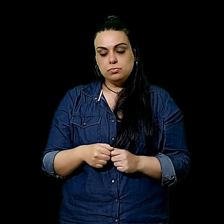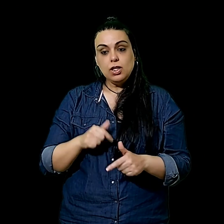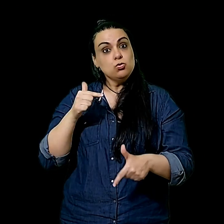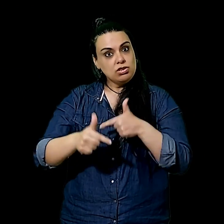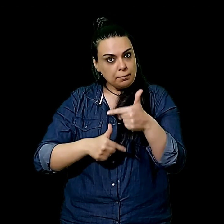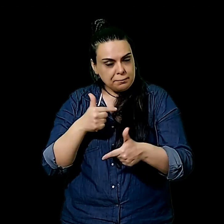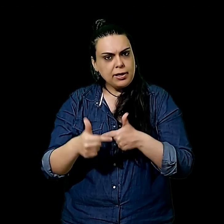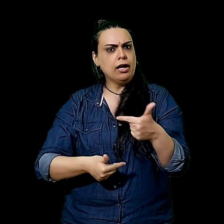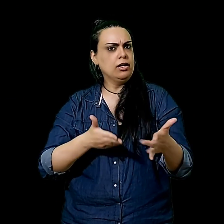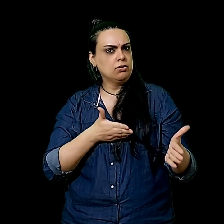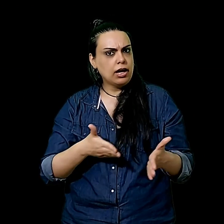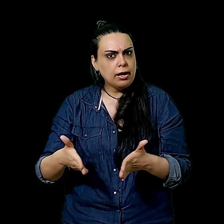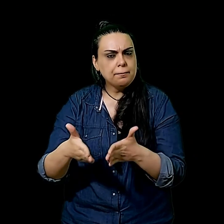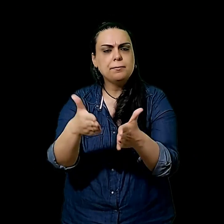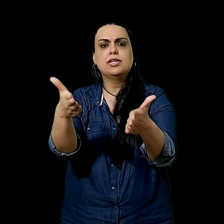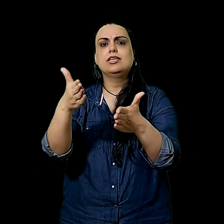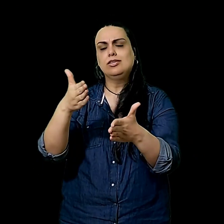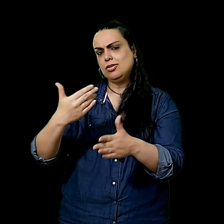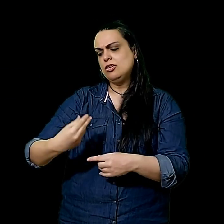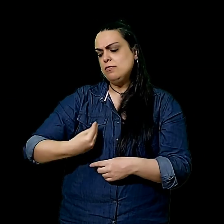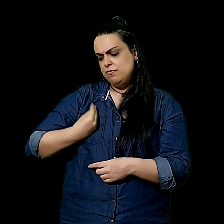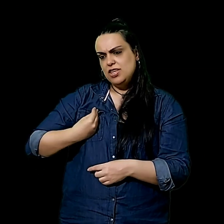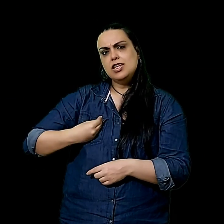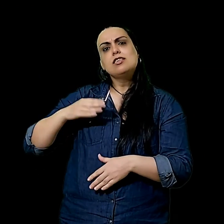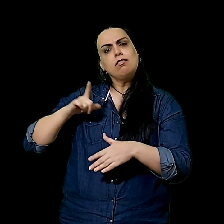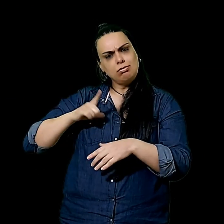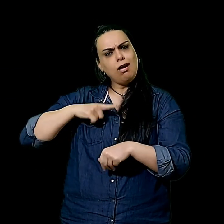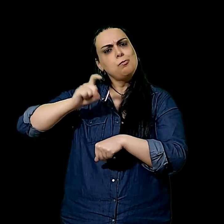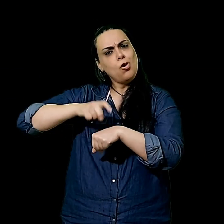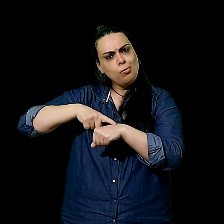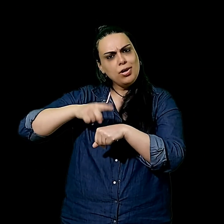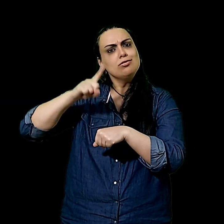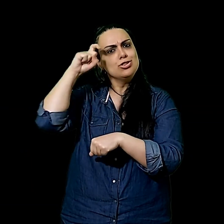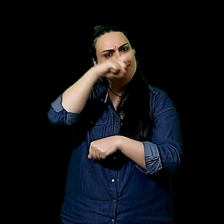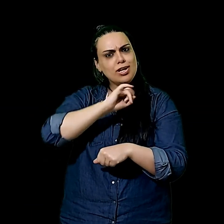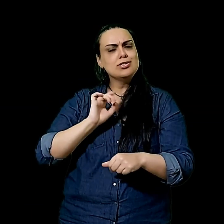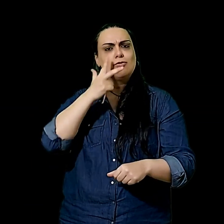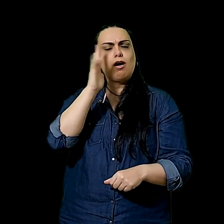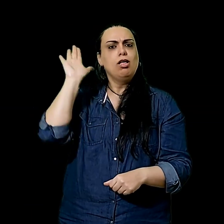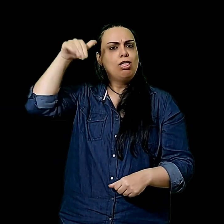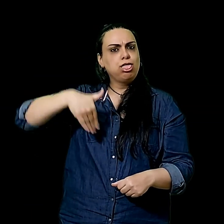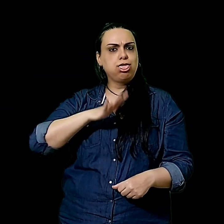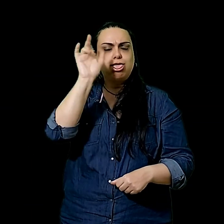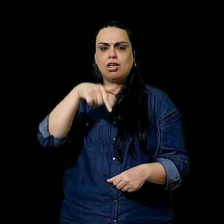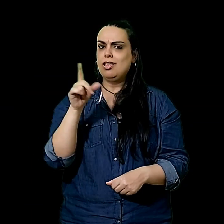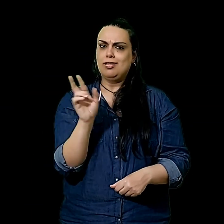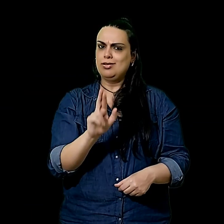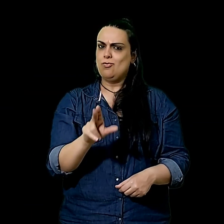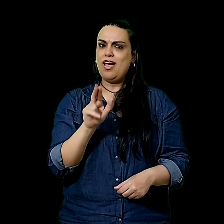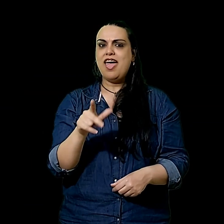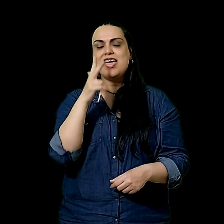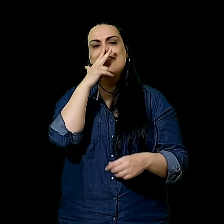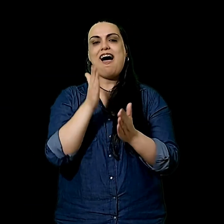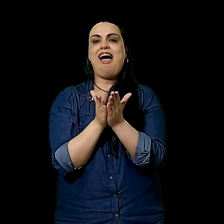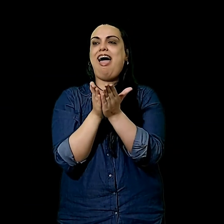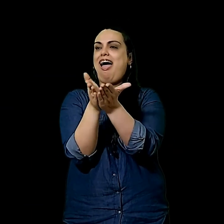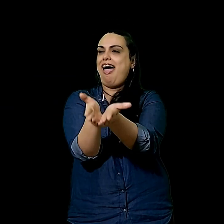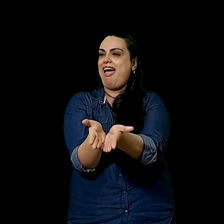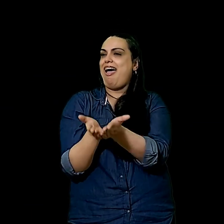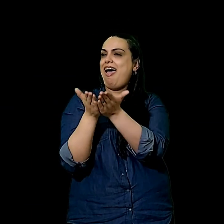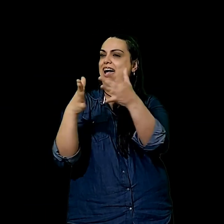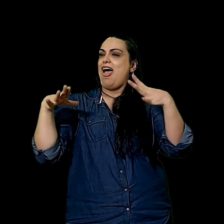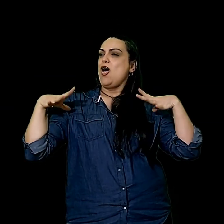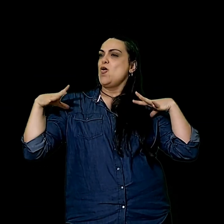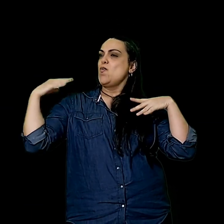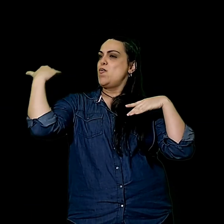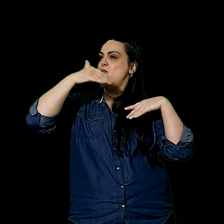é uma vida que a gente vai passar por momentos difíceis. Eu brinco que a gente não está num cruzeiro de férias, né? A gente está mais num